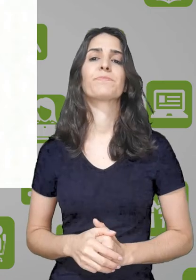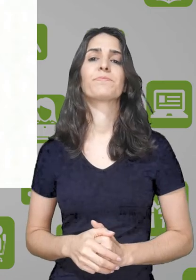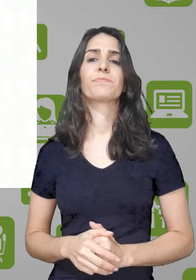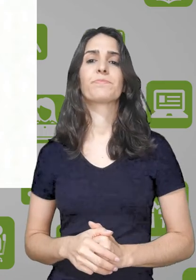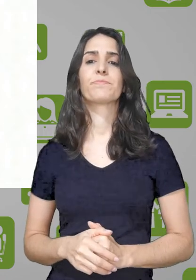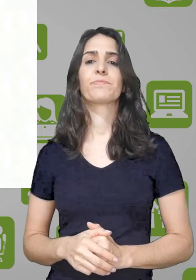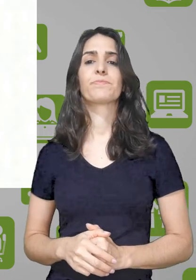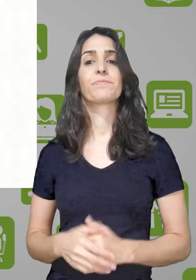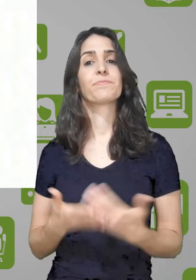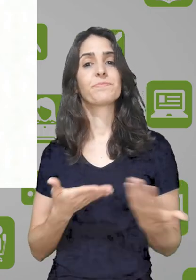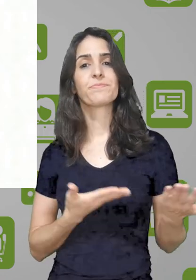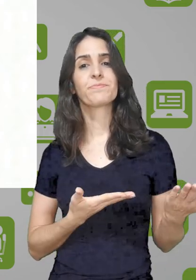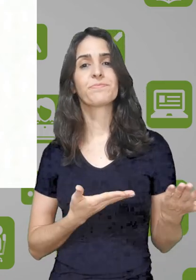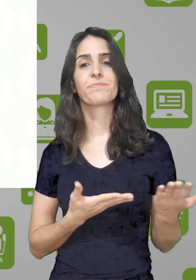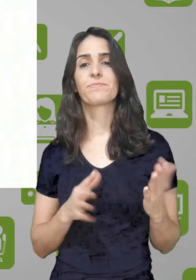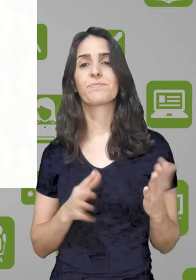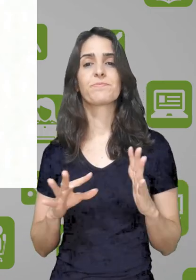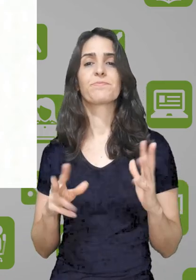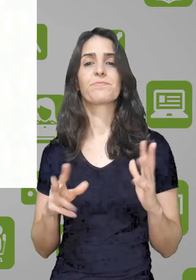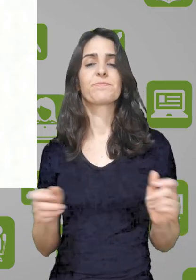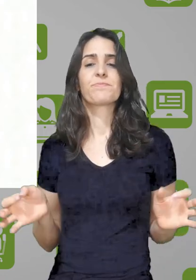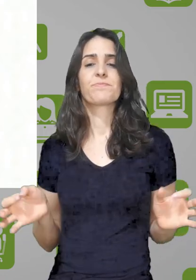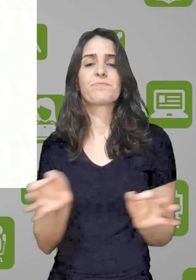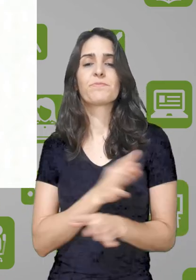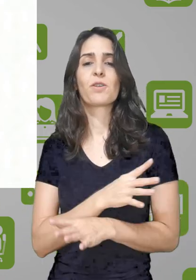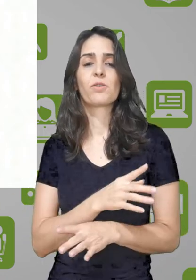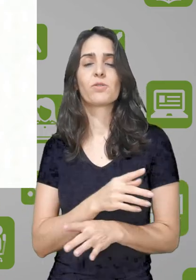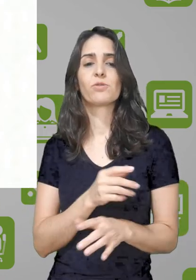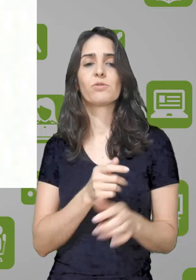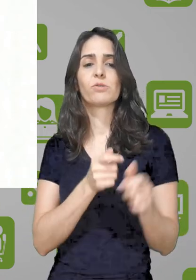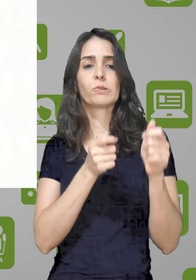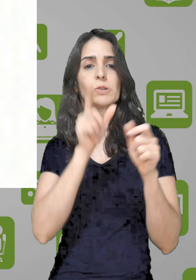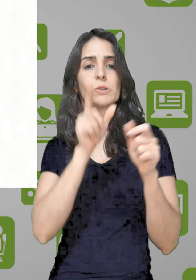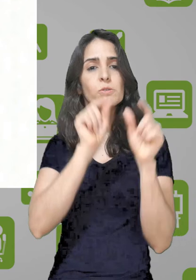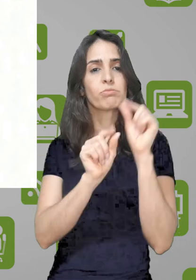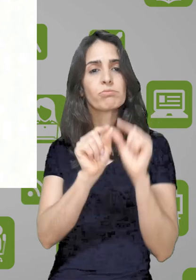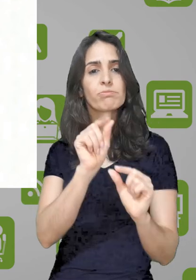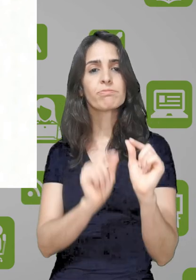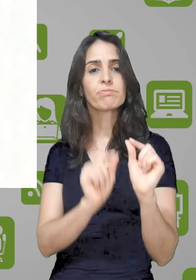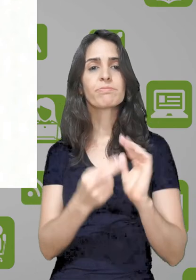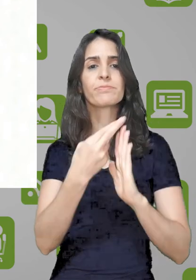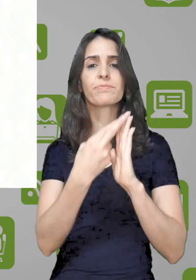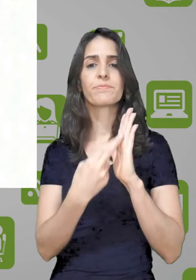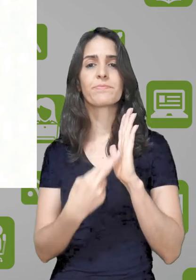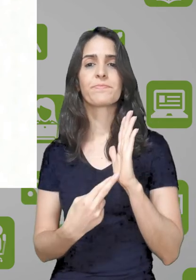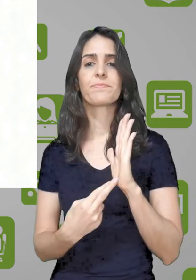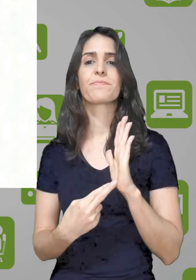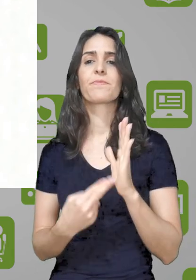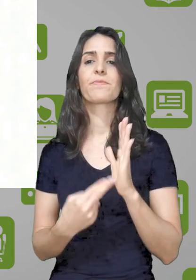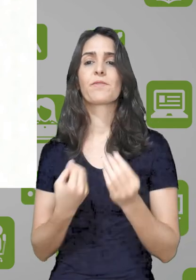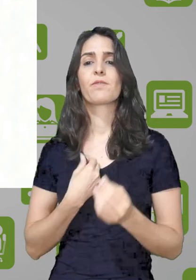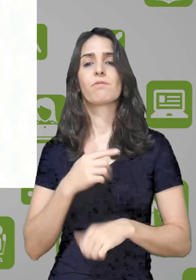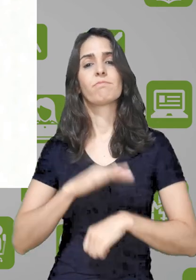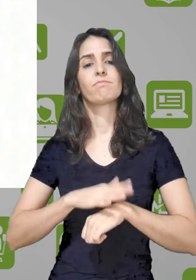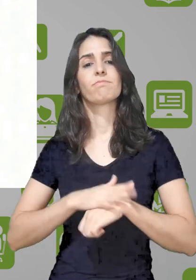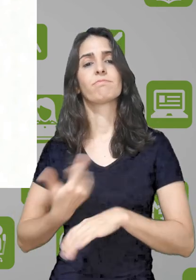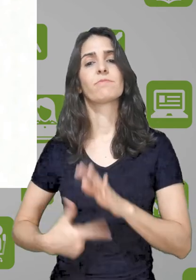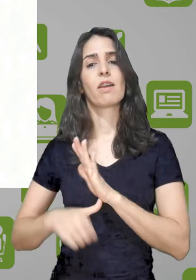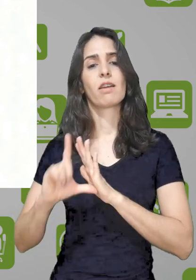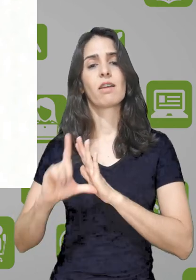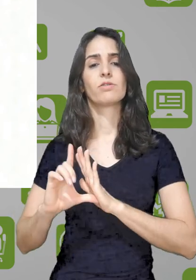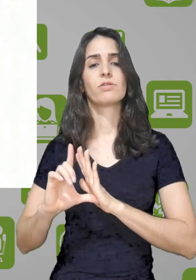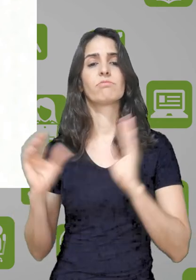e mais uma atividade aqui. Então, monitorei todas as atividades mantendo o critério